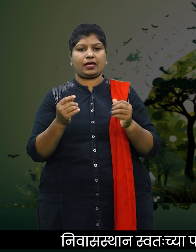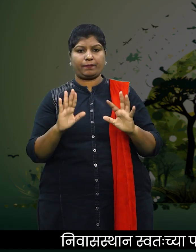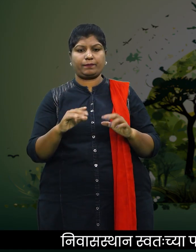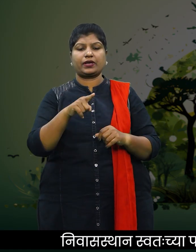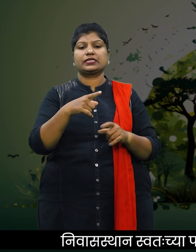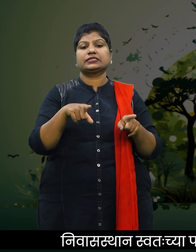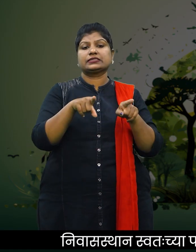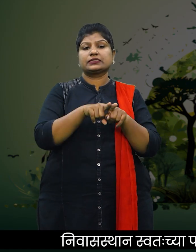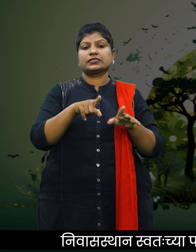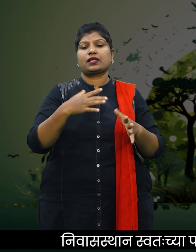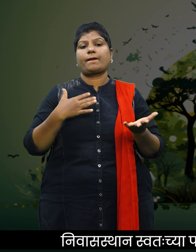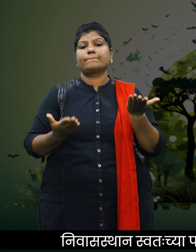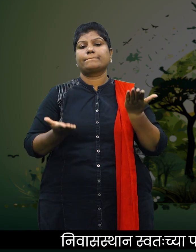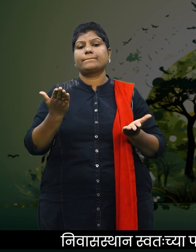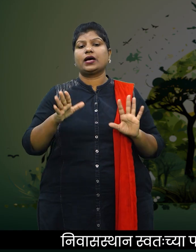वाढते.